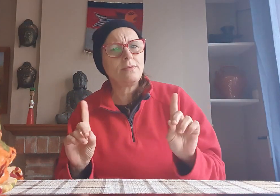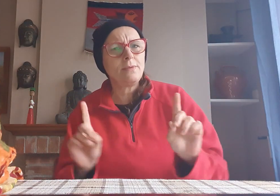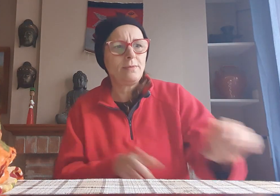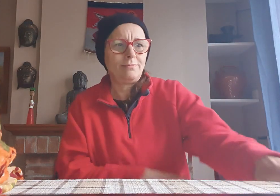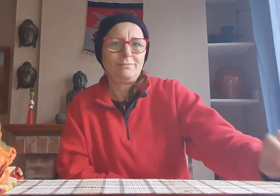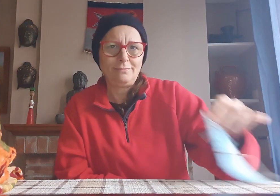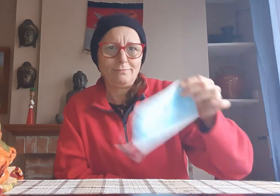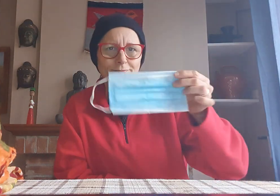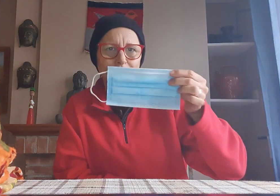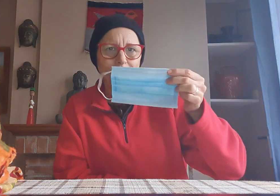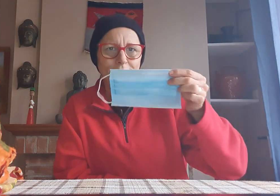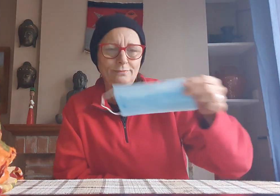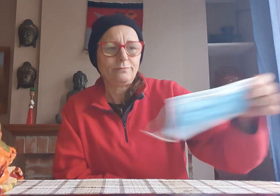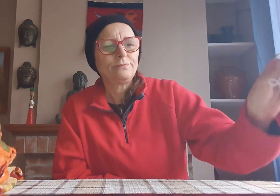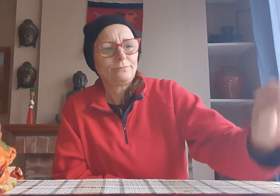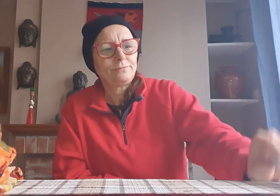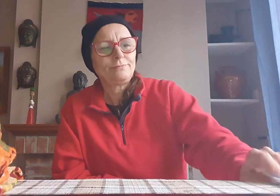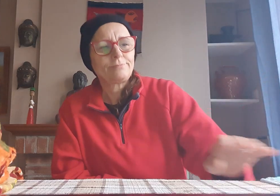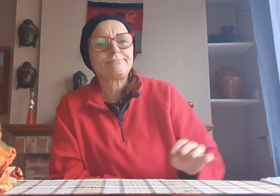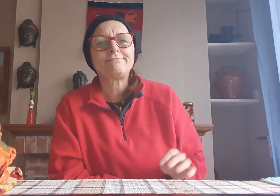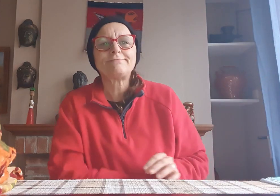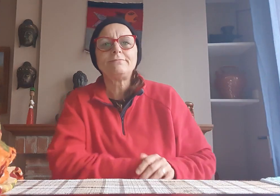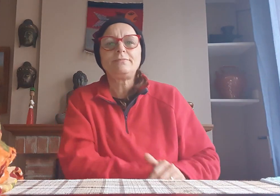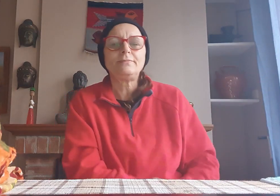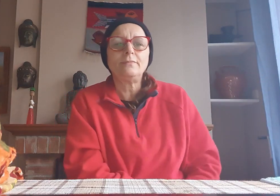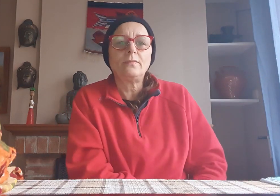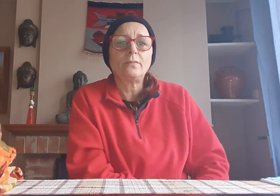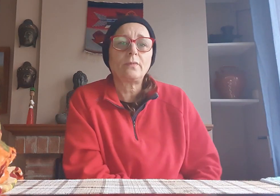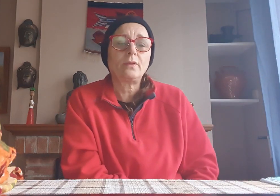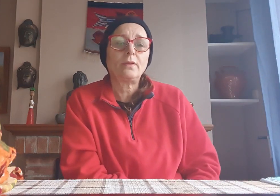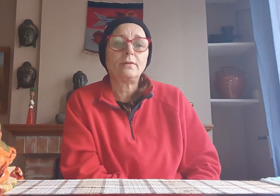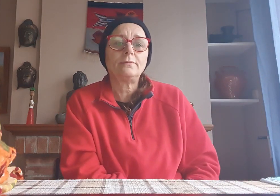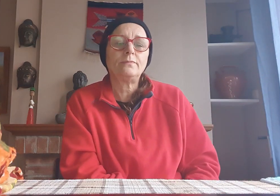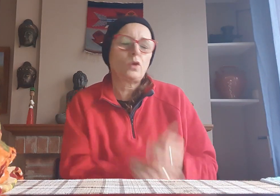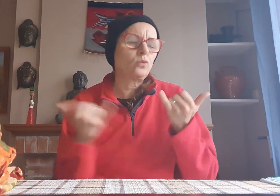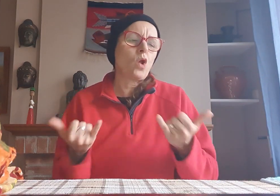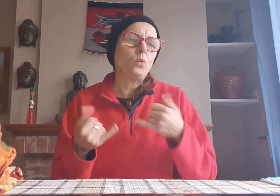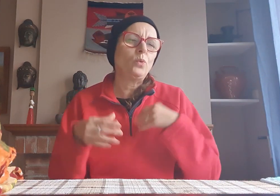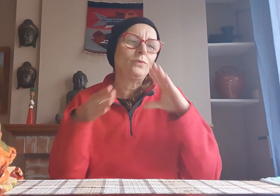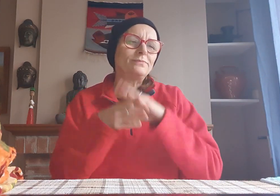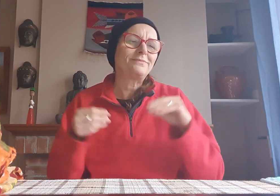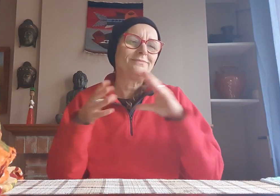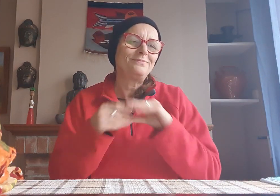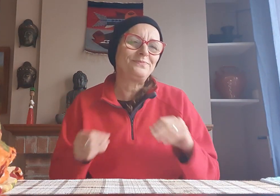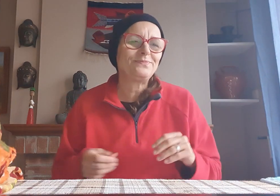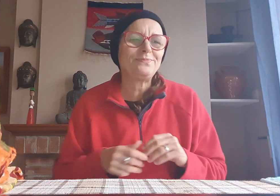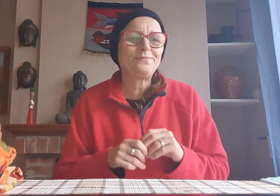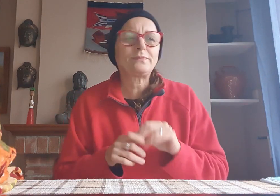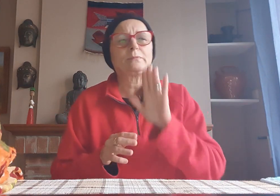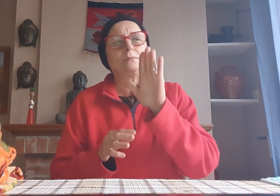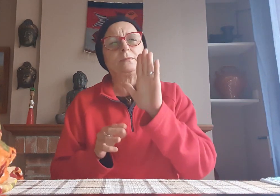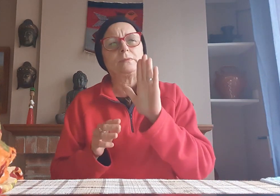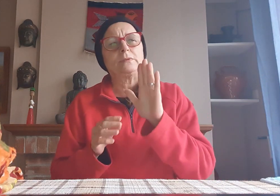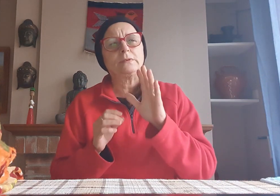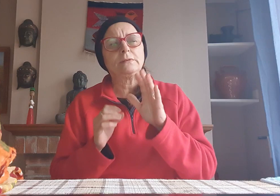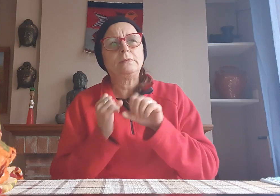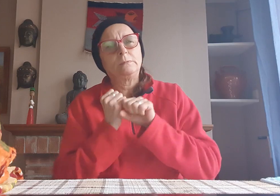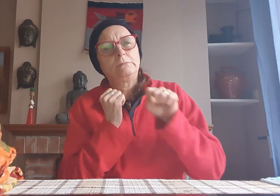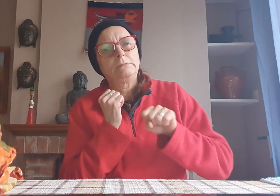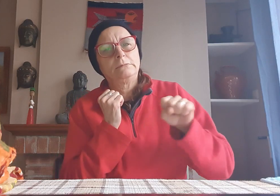Sé lo importante que es para ti pasar más tiempo con tus hijos. Así que estoy dispuesta a hacer todo lo que pueda. Vamos a poner esta casa a la